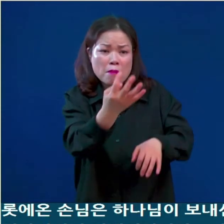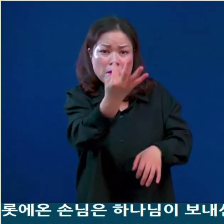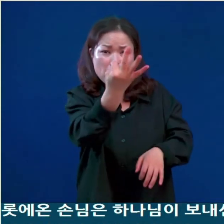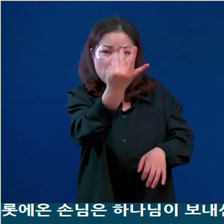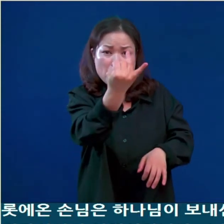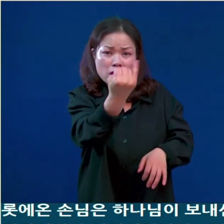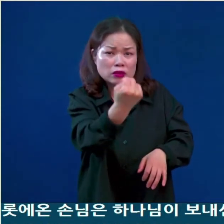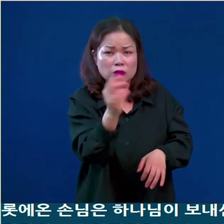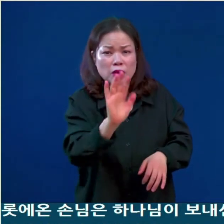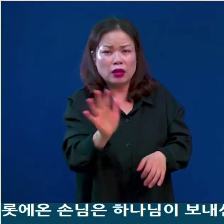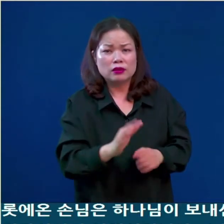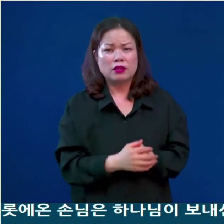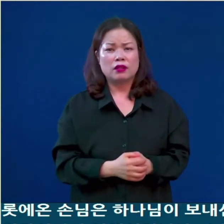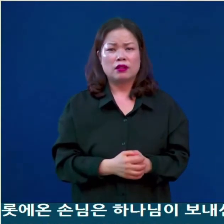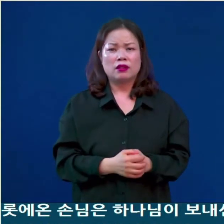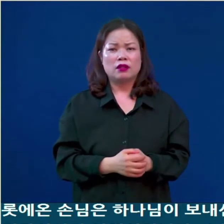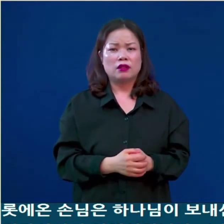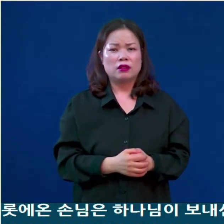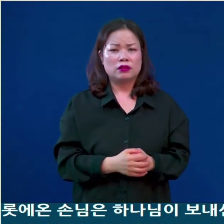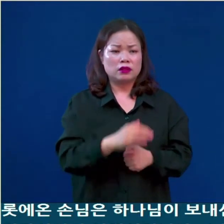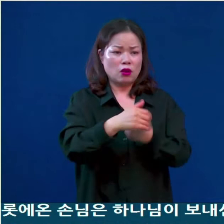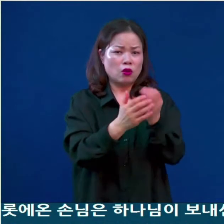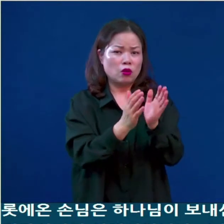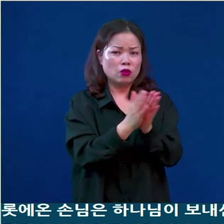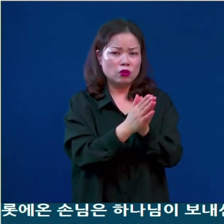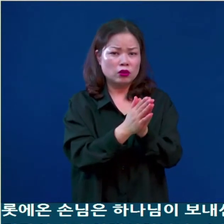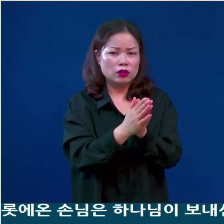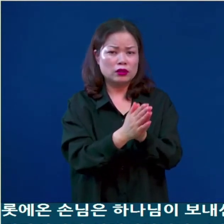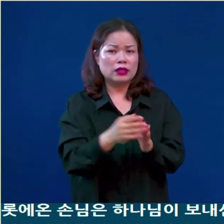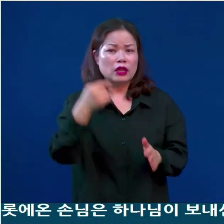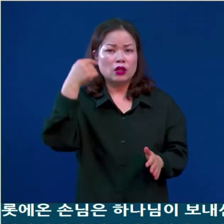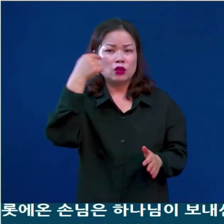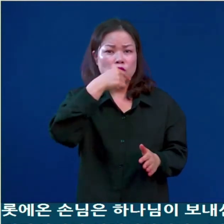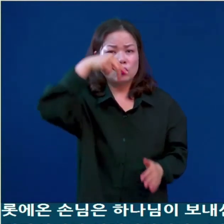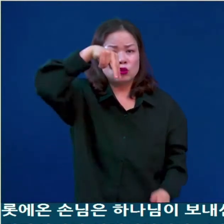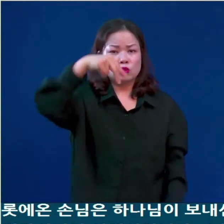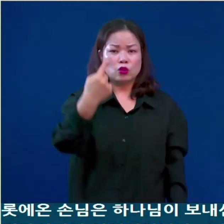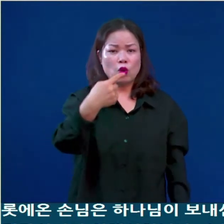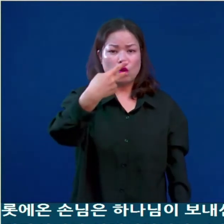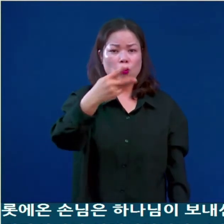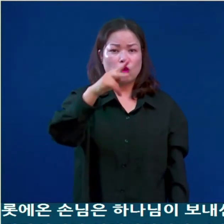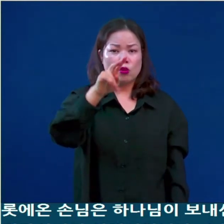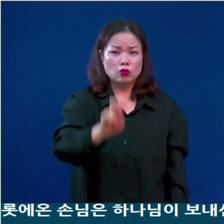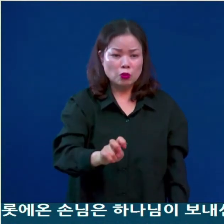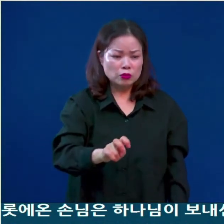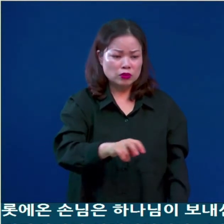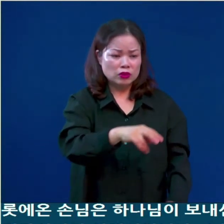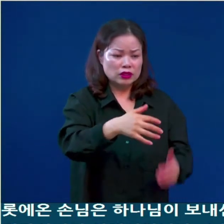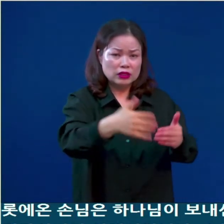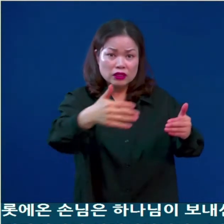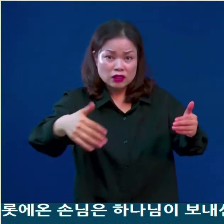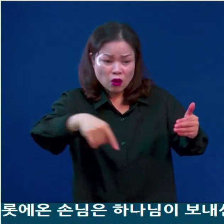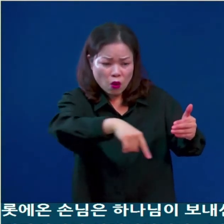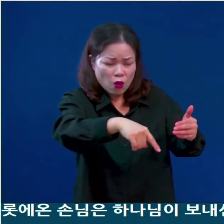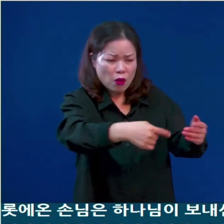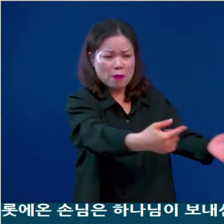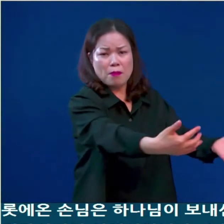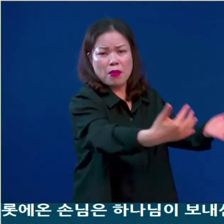사람이 온 것이 아니죠. 성경에 보면 소돔성 각 마을에서 노소가 몰려왔다라고 말합니다.